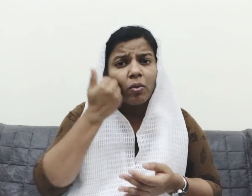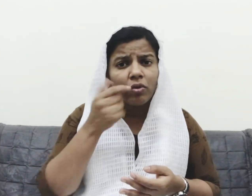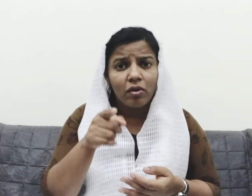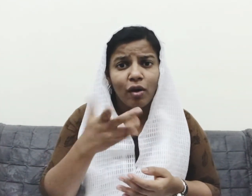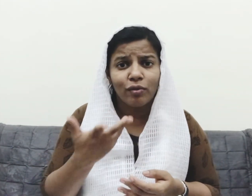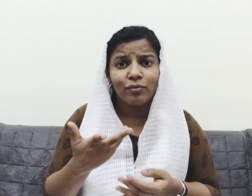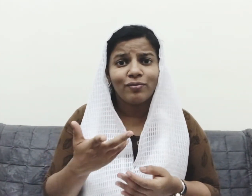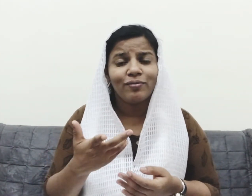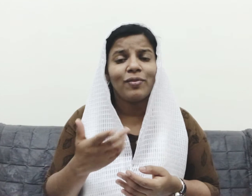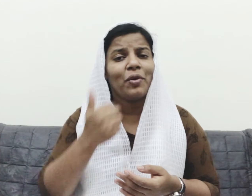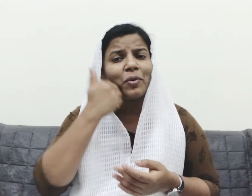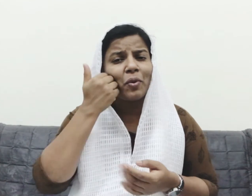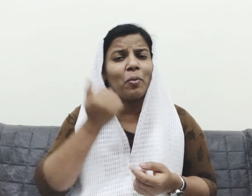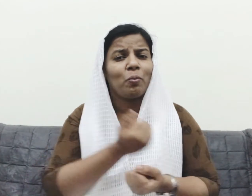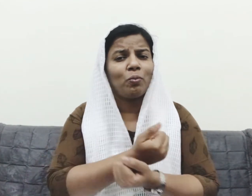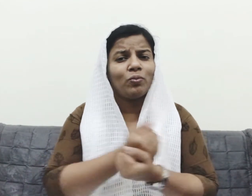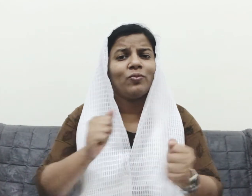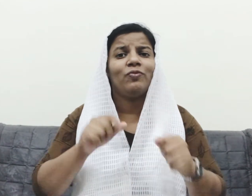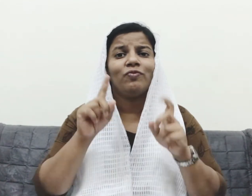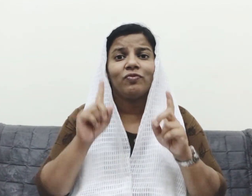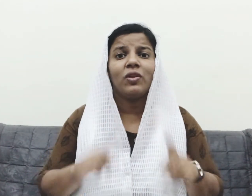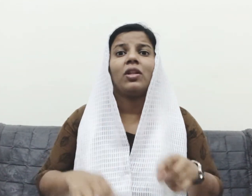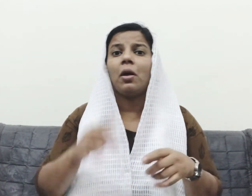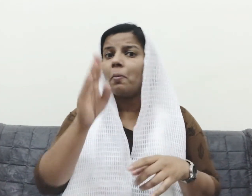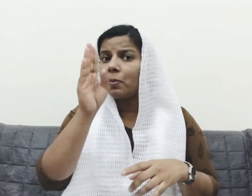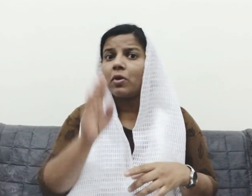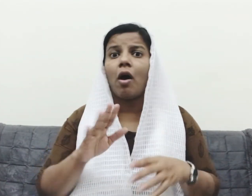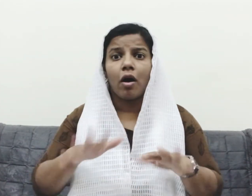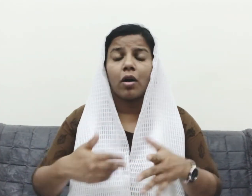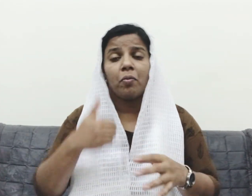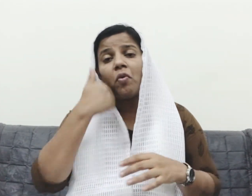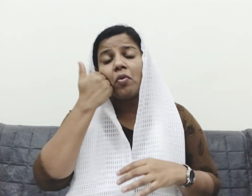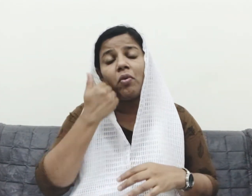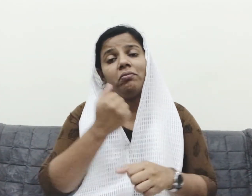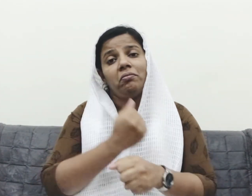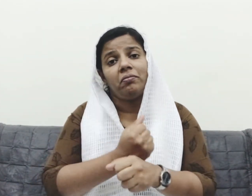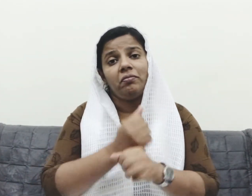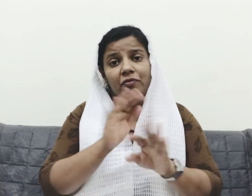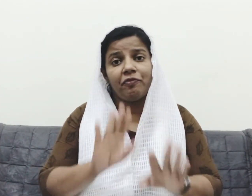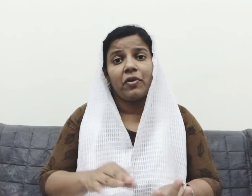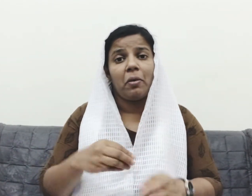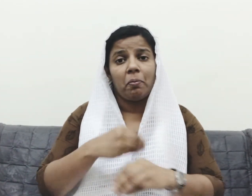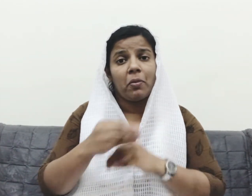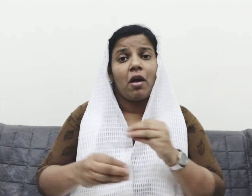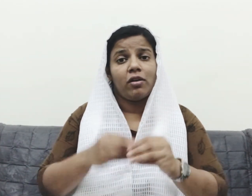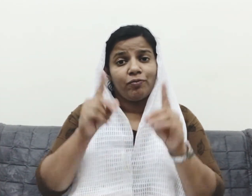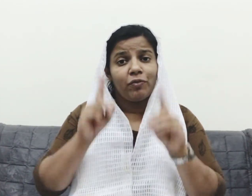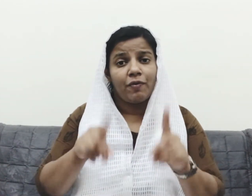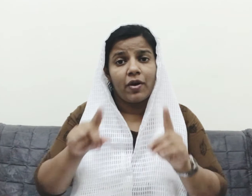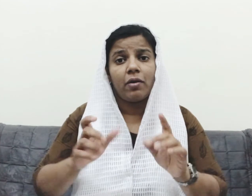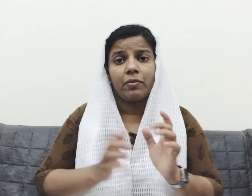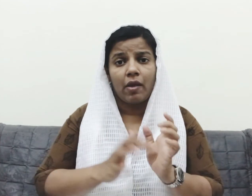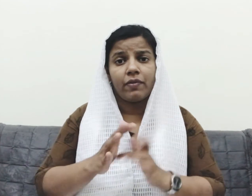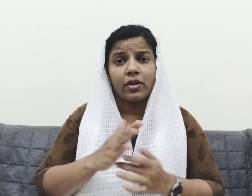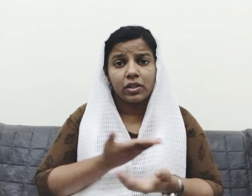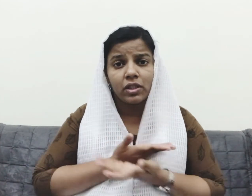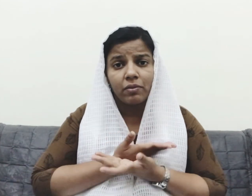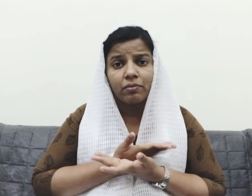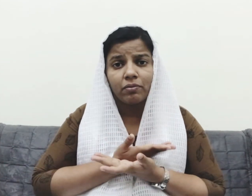ആ രോഗത്തിൽ നിന്ന് നിങ്ങൾ പുറത്തു വരണം പിതാവിൻ്റെ ആഗ്രഹമല്ല. നിങ്ങൾ രോഗത്തിൽ കിടന്ന് ബുദ്ധിമുട്ടണമെന്നുള്ളത് ദൈവഹിതമല്ല. നിങ്ങളൊന്ന് ആഗ്രഹിച്ച്